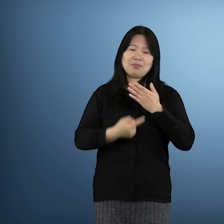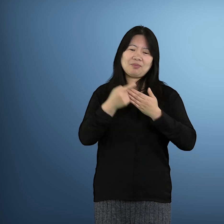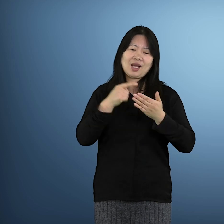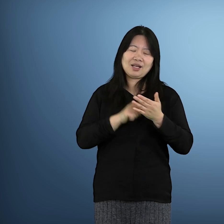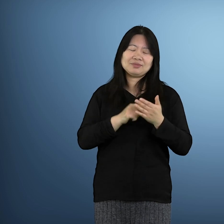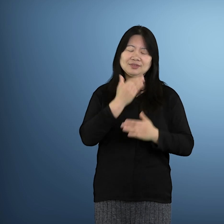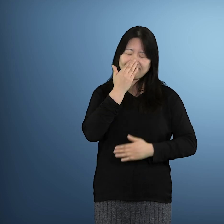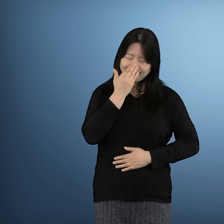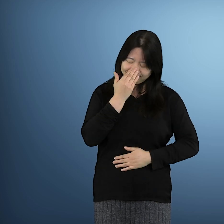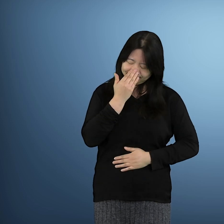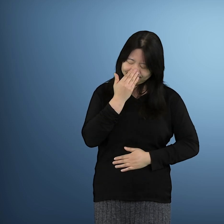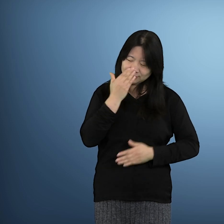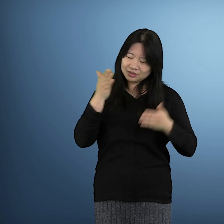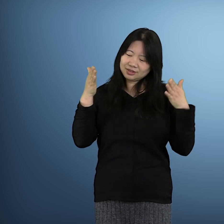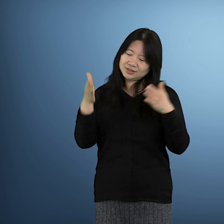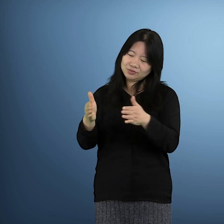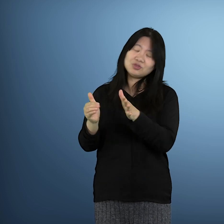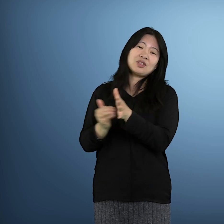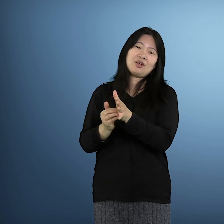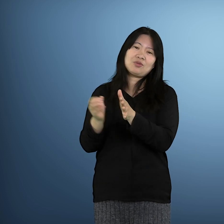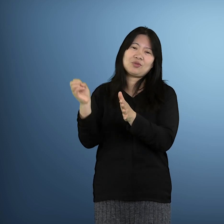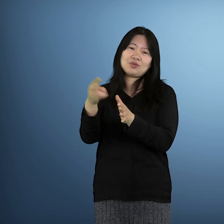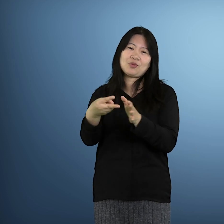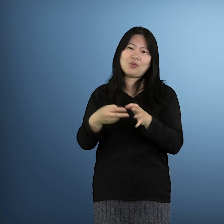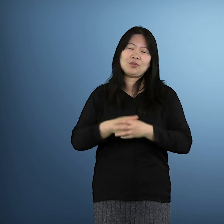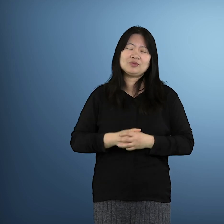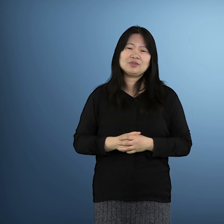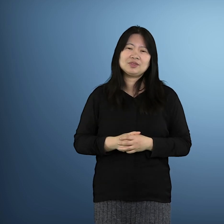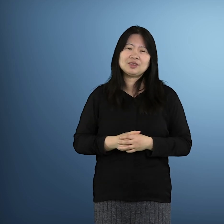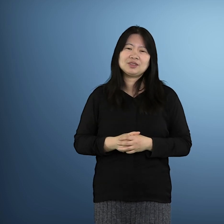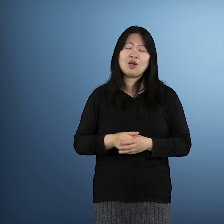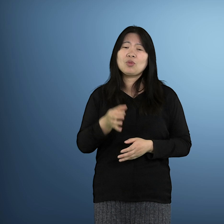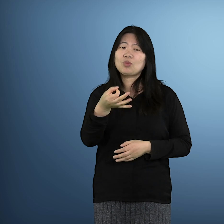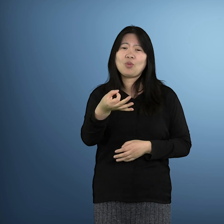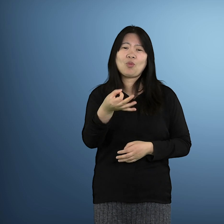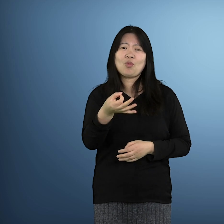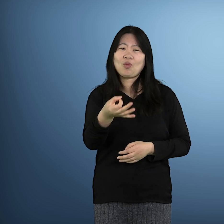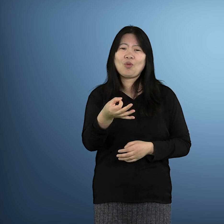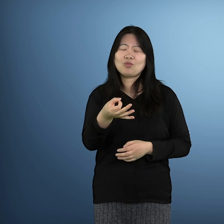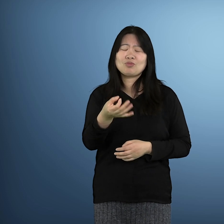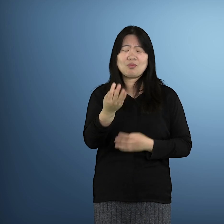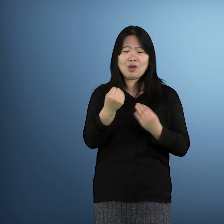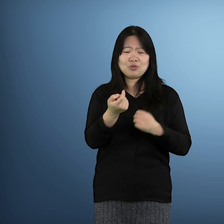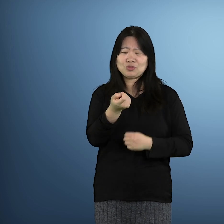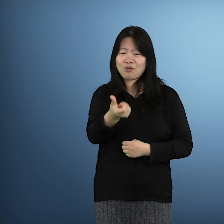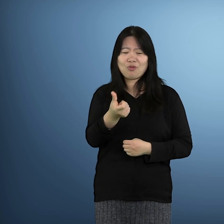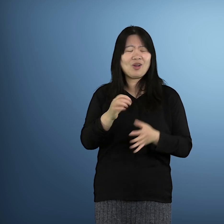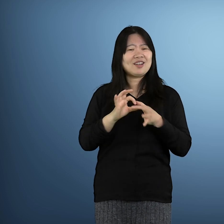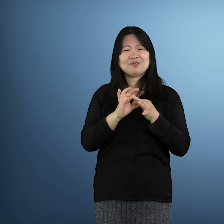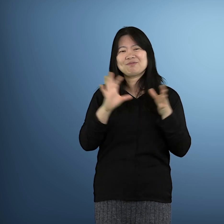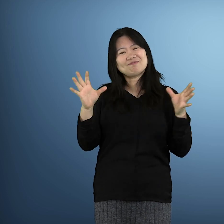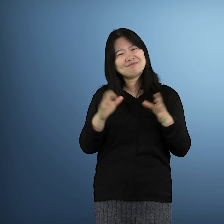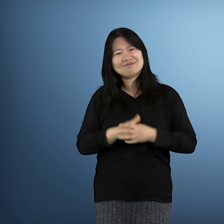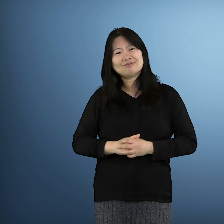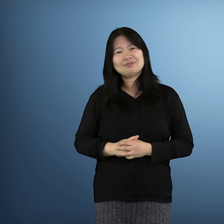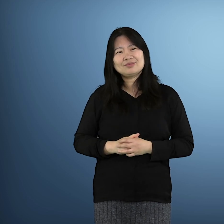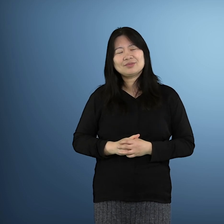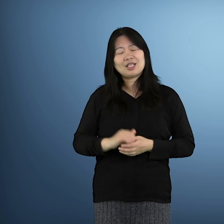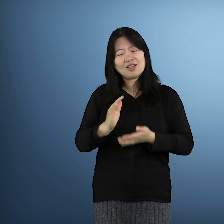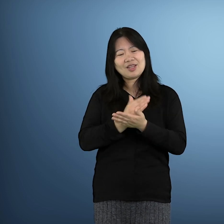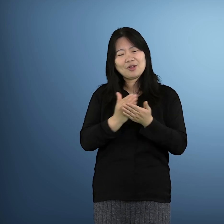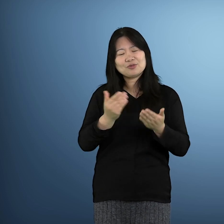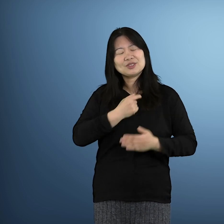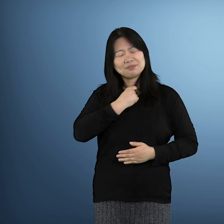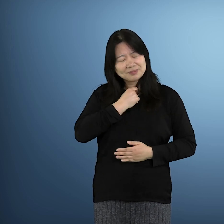마음을 낮은 곳으로 기울여 주시고 또 액수의 많고 적음을 떠나서